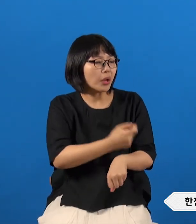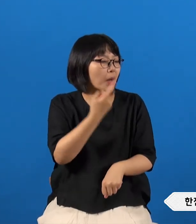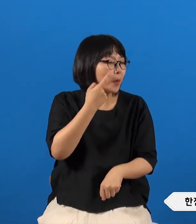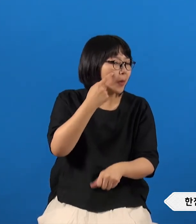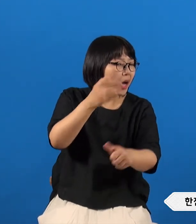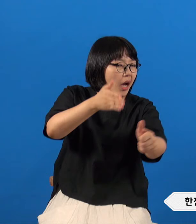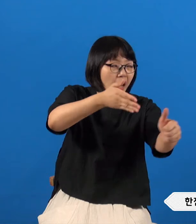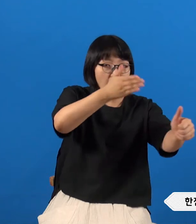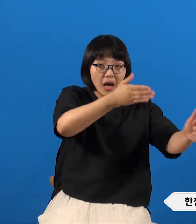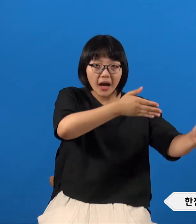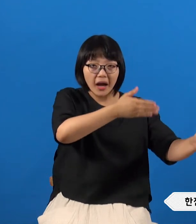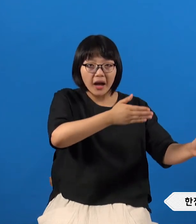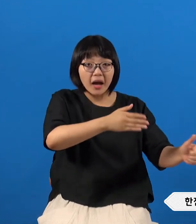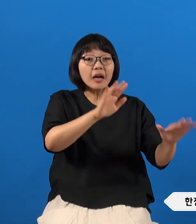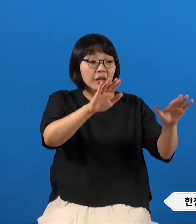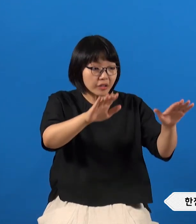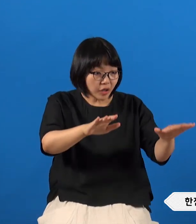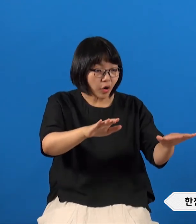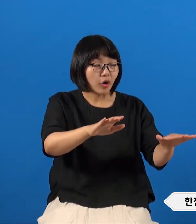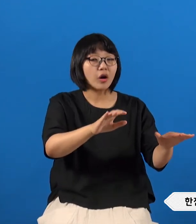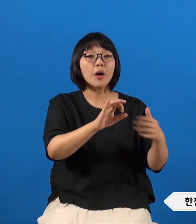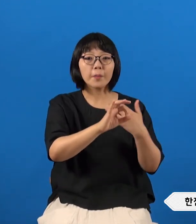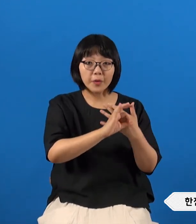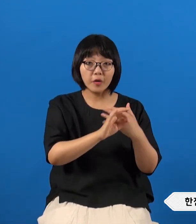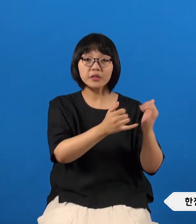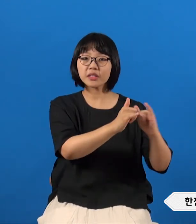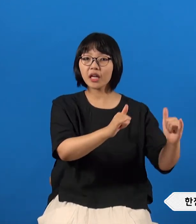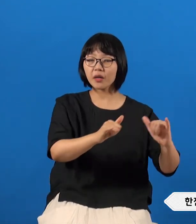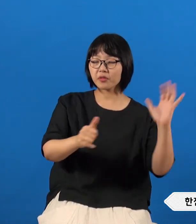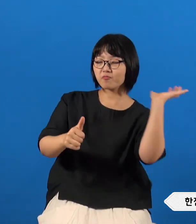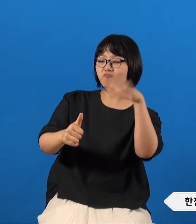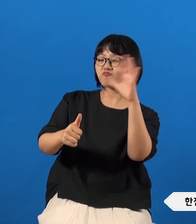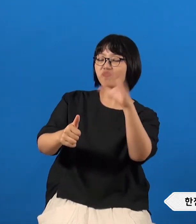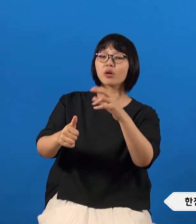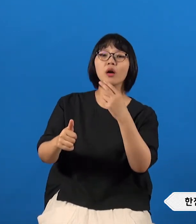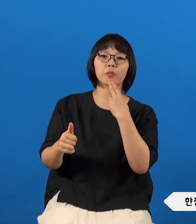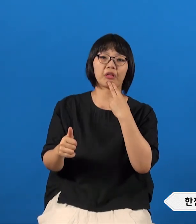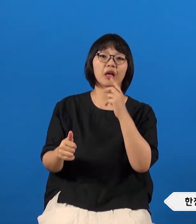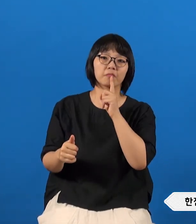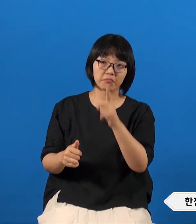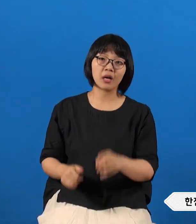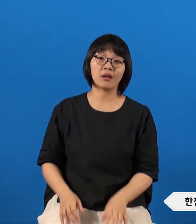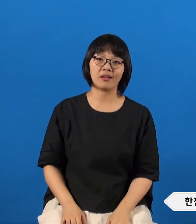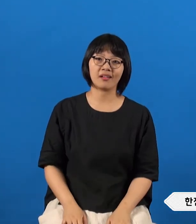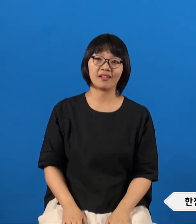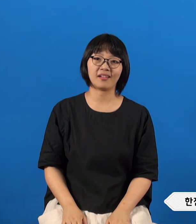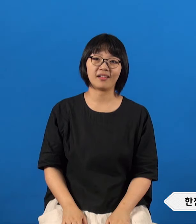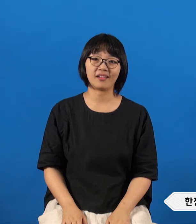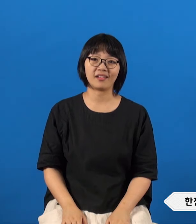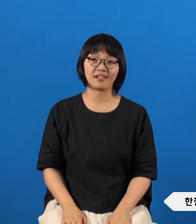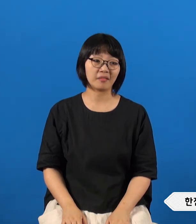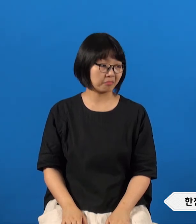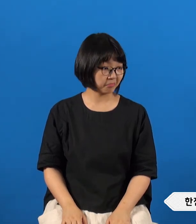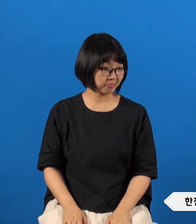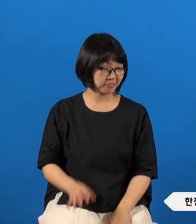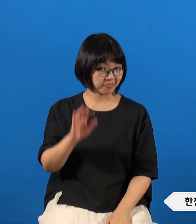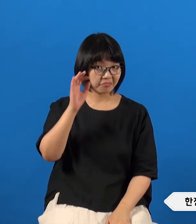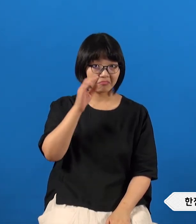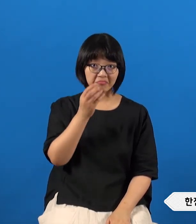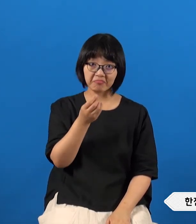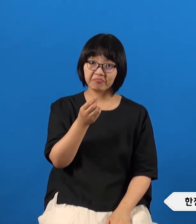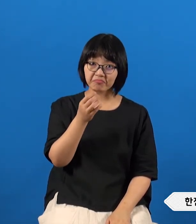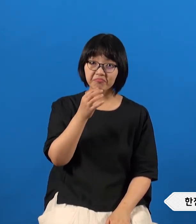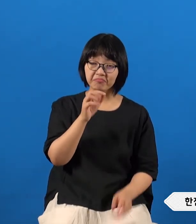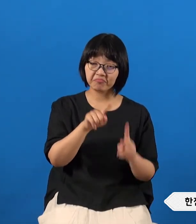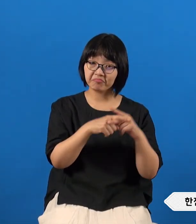쌓으십시오 하면 그러면 아무도 그를 핍박하지 않았을 것이라는 말입니다. 그렇지요.